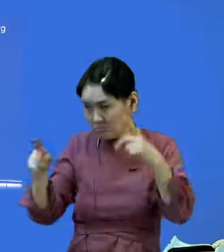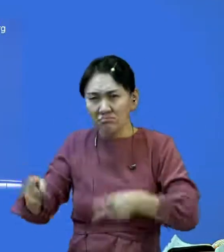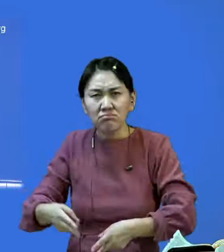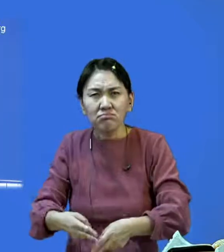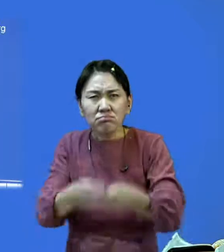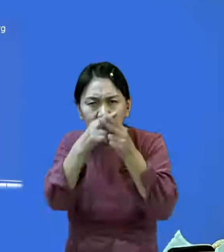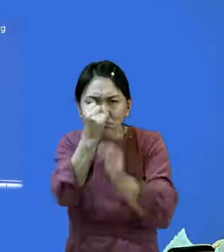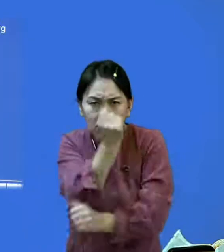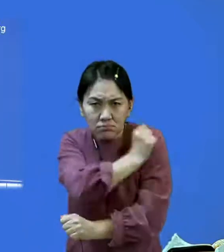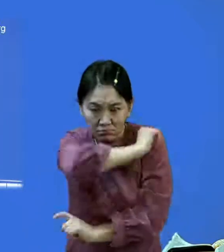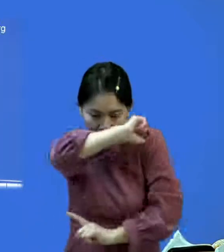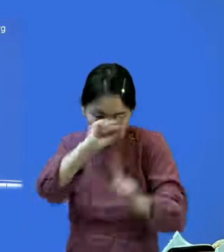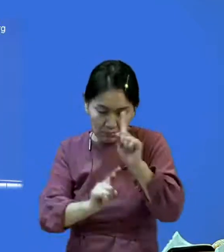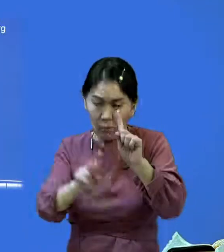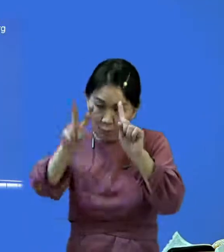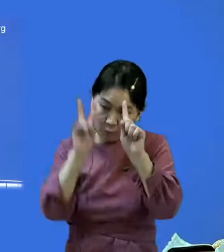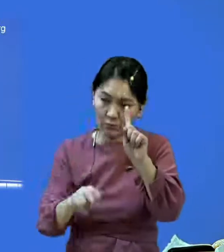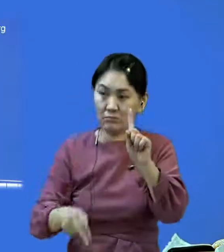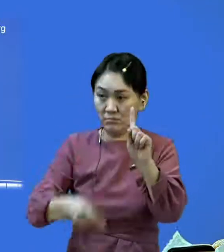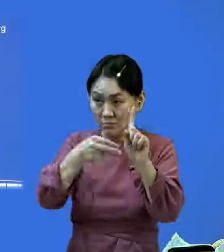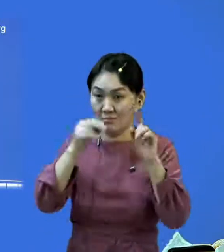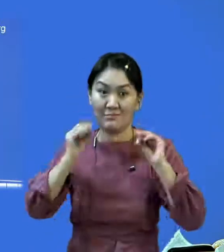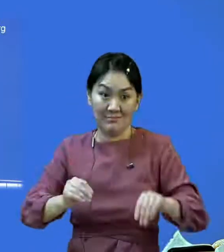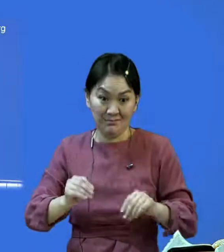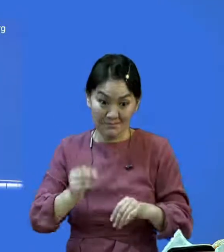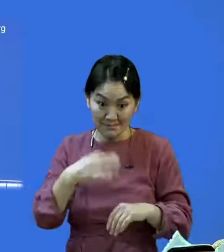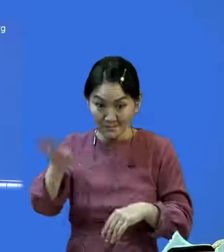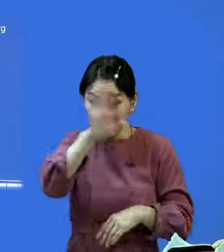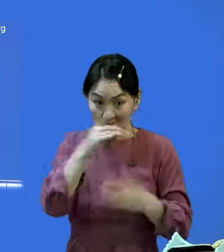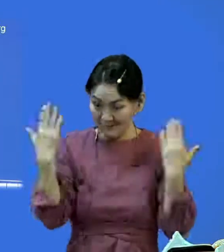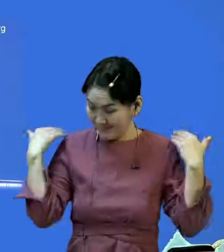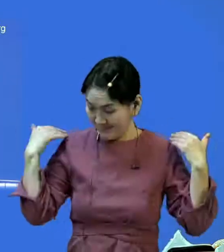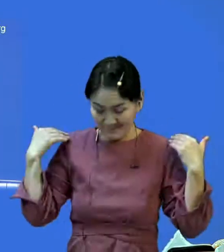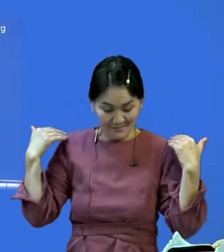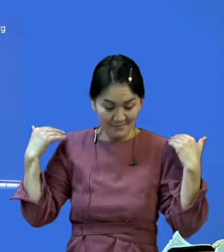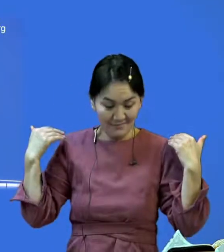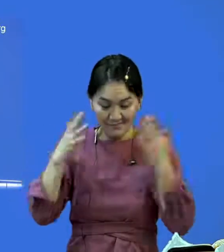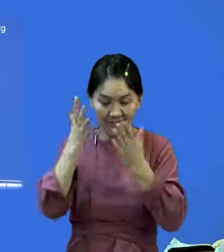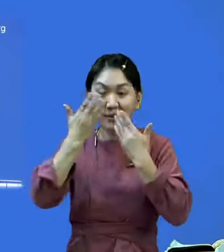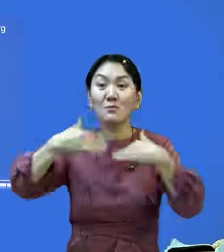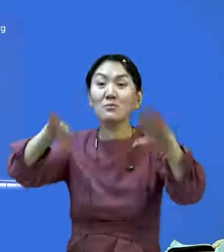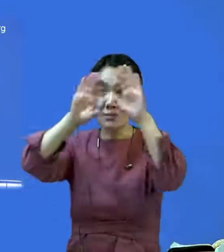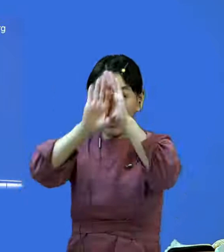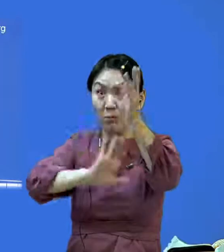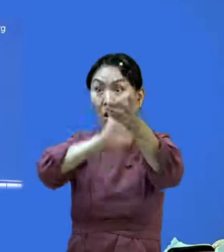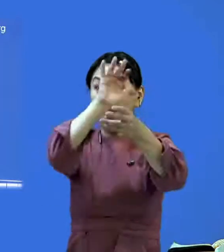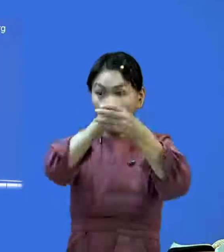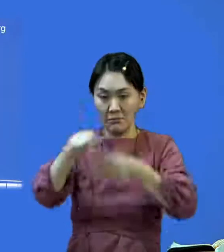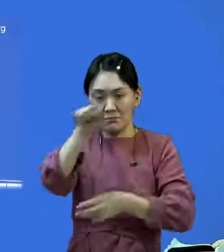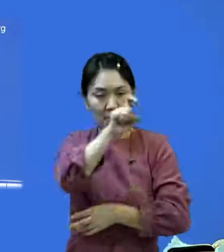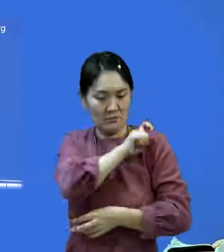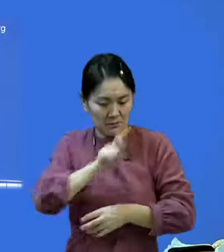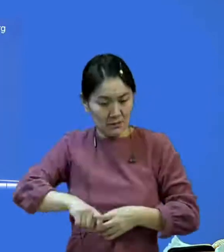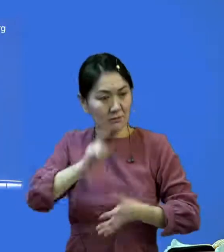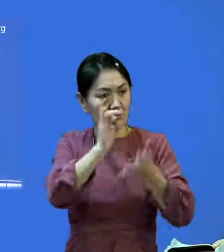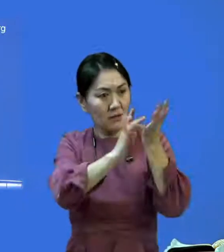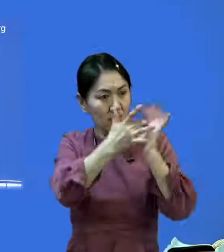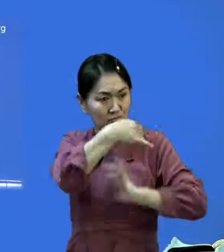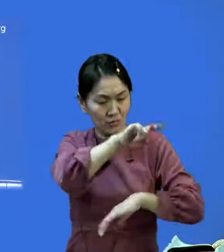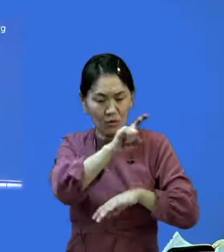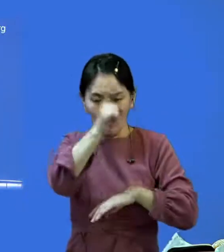Диваажинд очих юм бол бид өхөн бурхны хүү Христийн сүд бүсгүй боловч Тэнгэр элч нар бол бурхны хүү биш ээ. Яагаад вэ